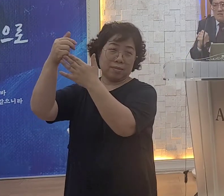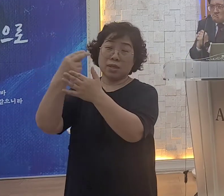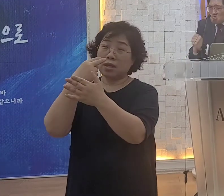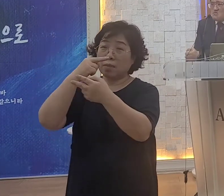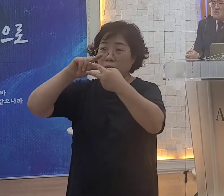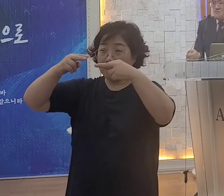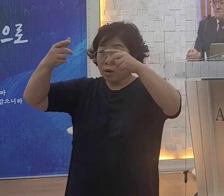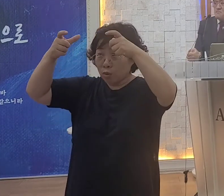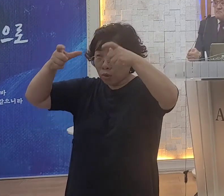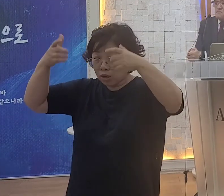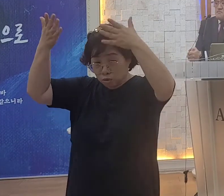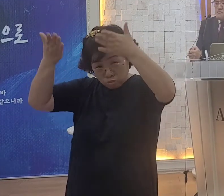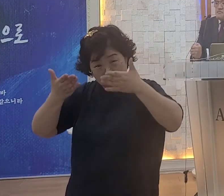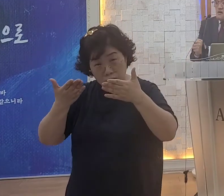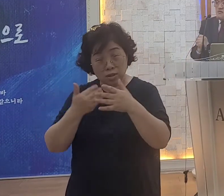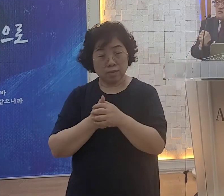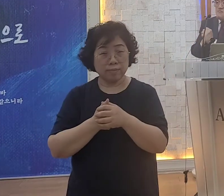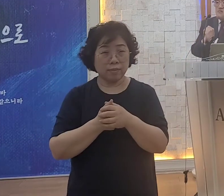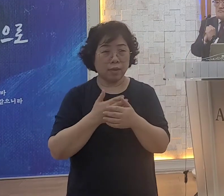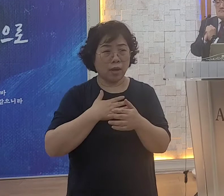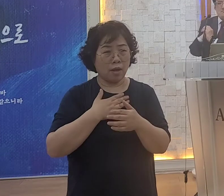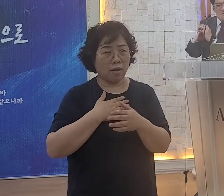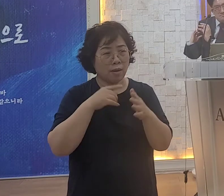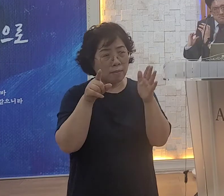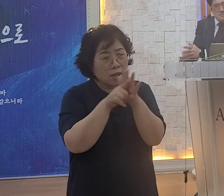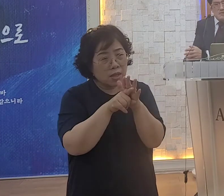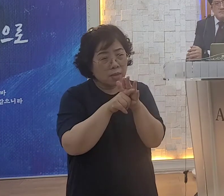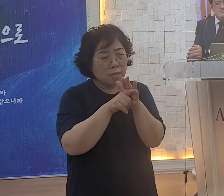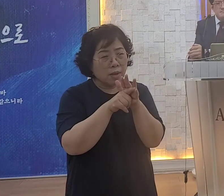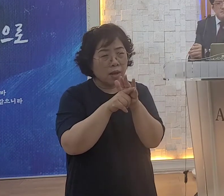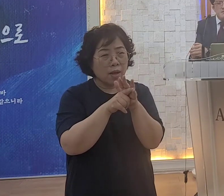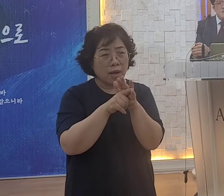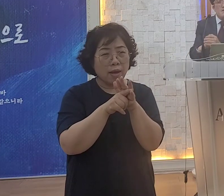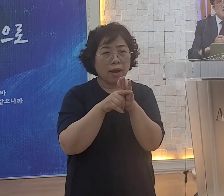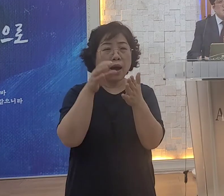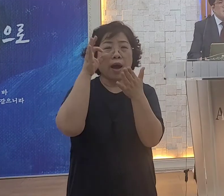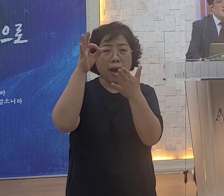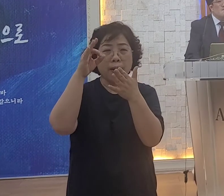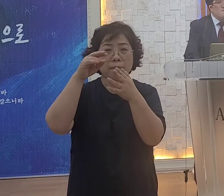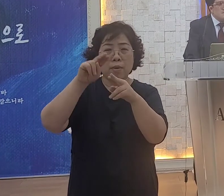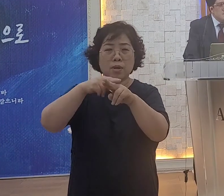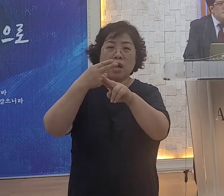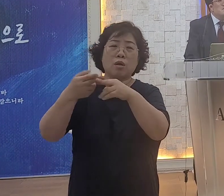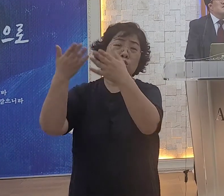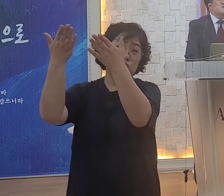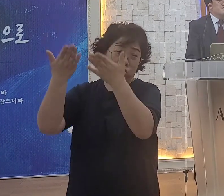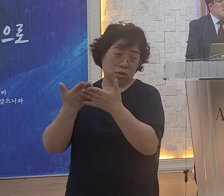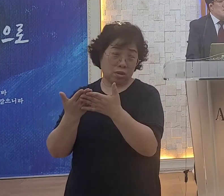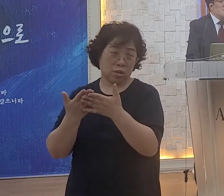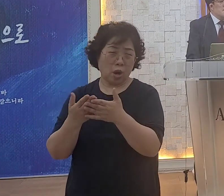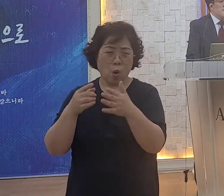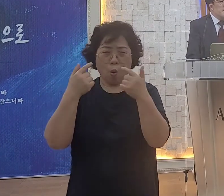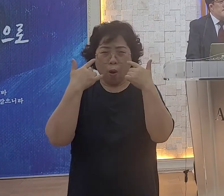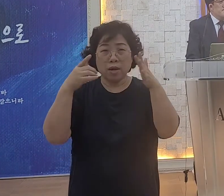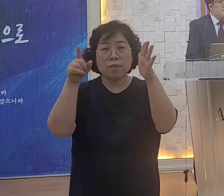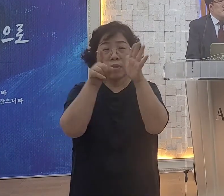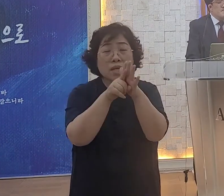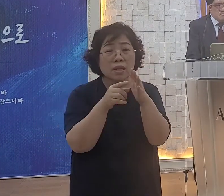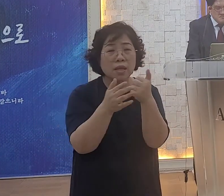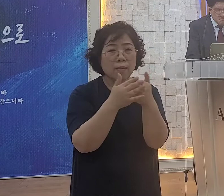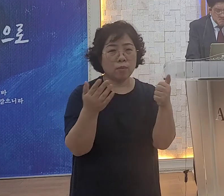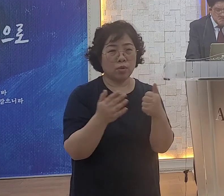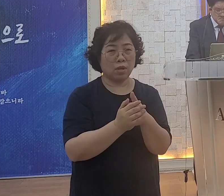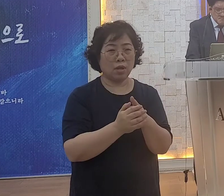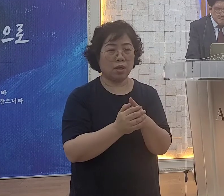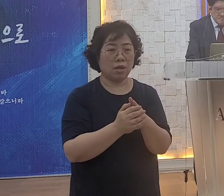생명의 멸류관을 주신다. 나에게 이 믿음의 보상을 주신다. 라는 사실을 확실히 믿었기 때문에 우리